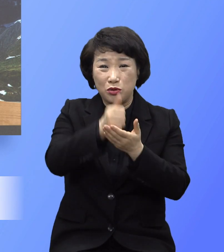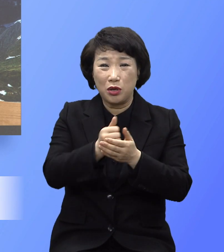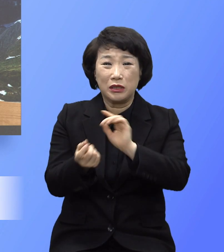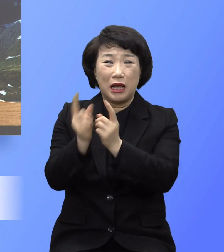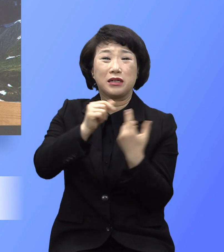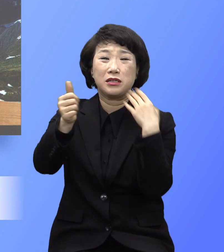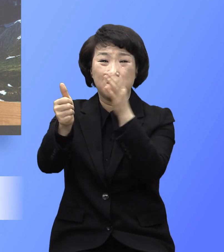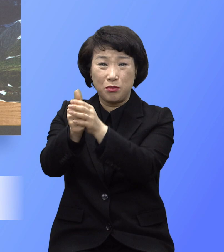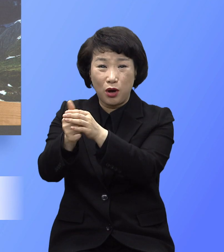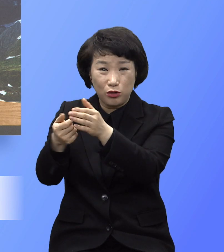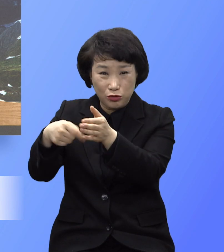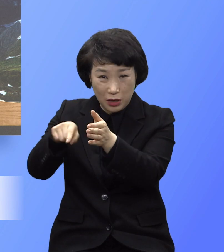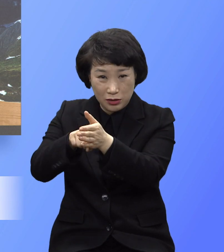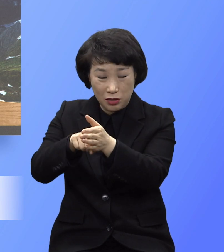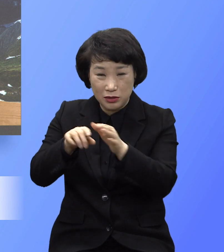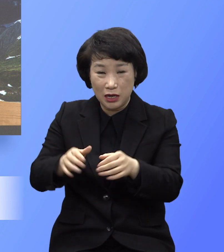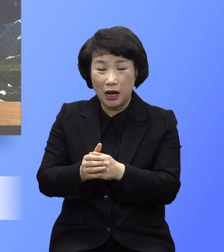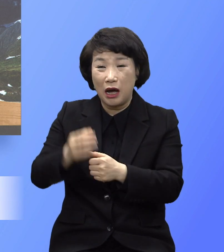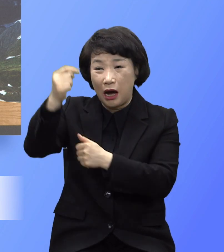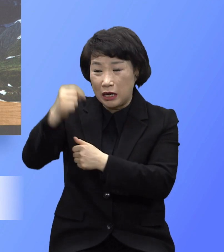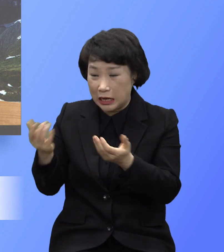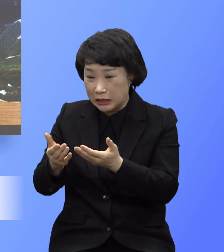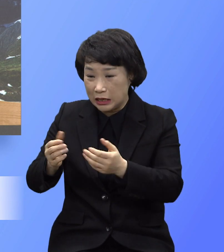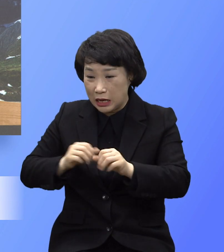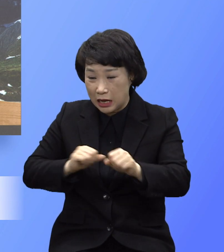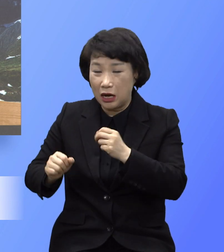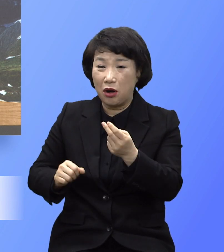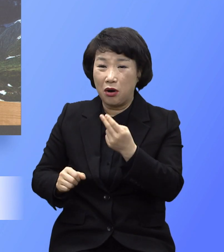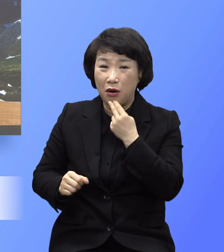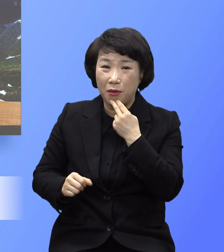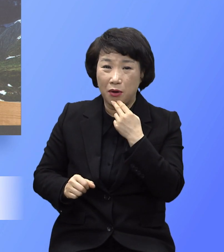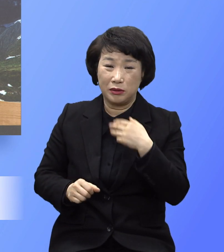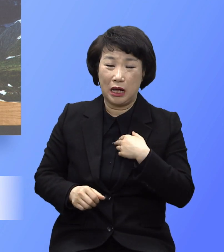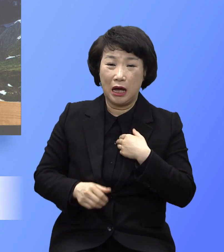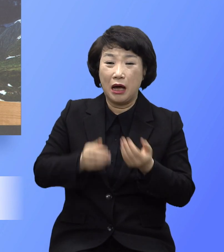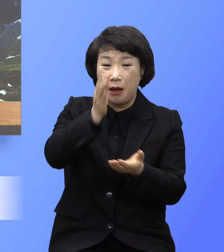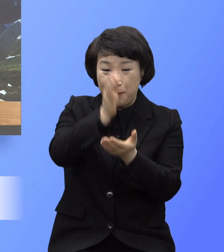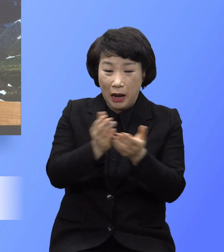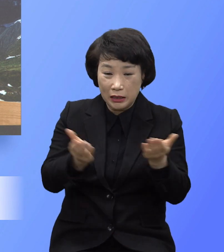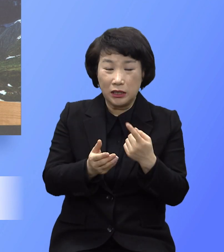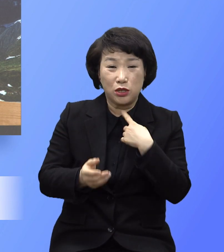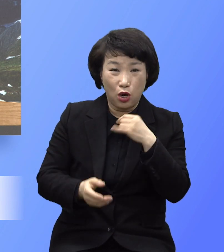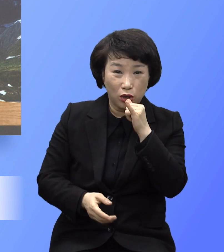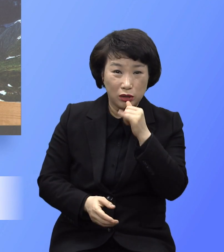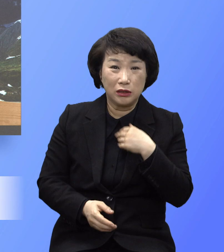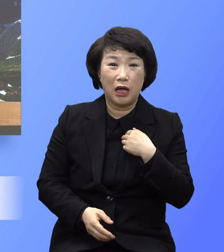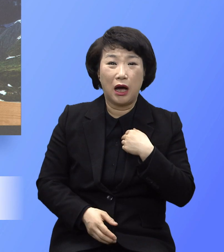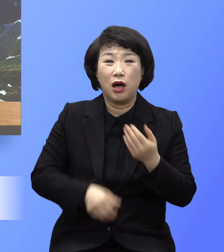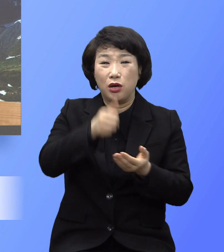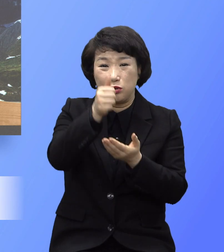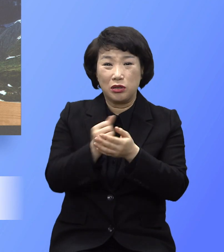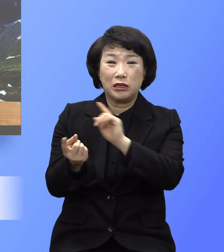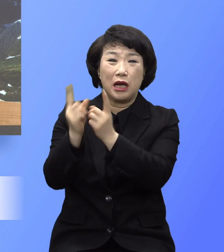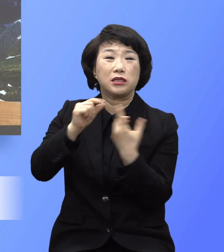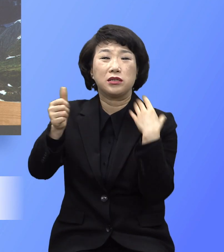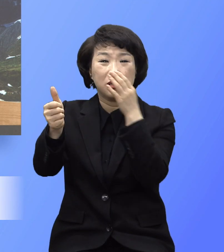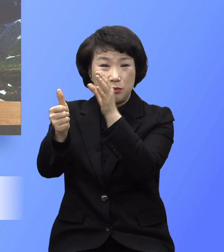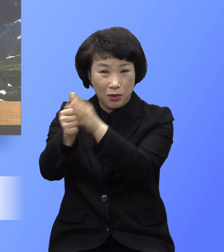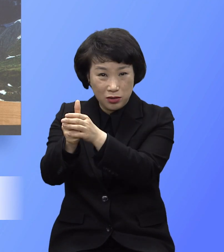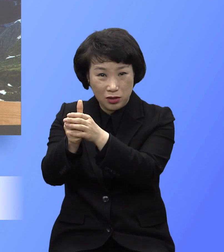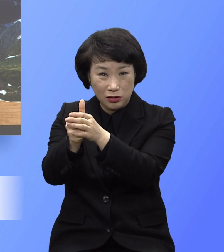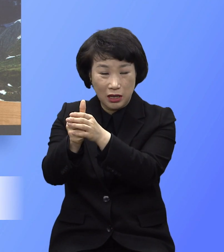때문이다. 어떤 불순종이냐? 하라는 것을 하지 않았고 하지 말라는 짓을 한 죄이기